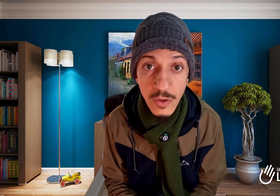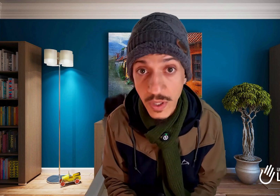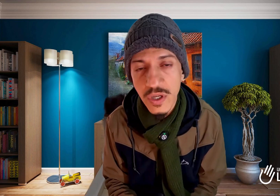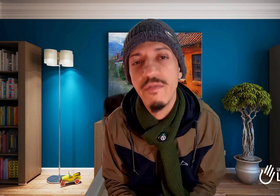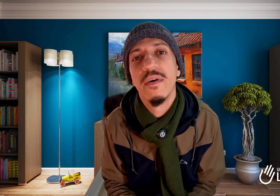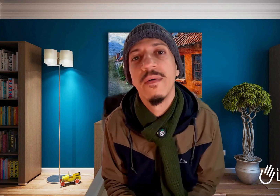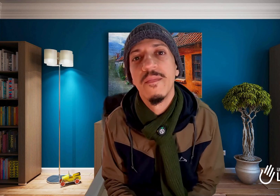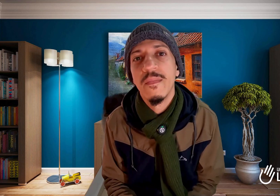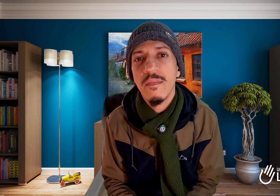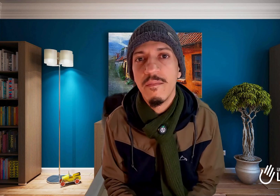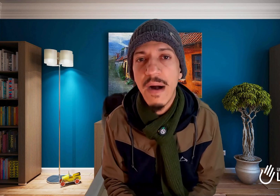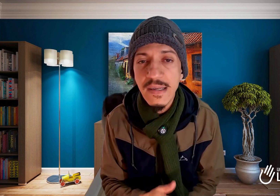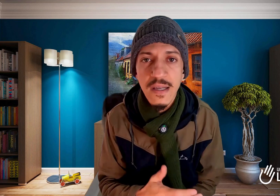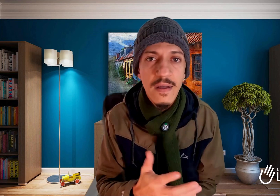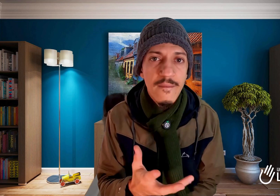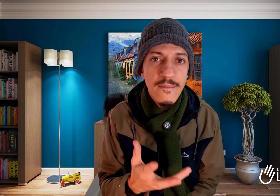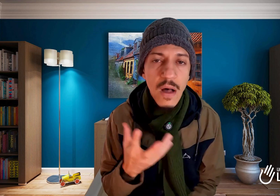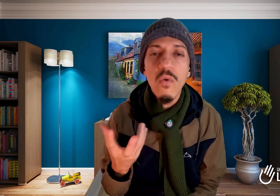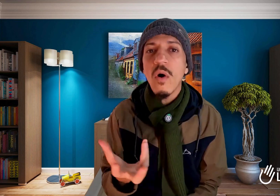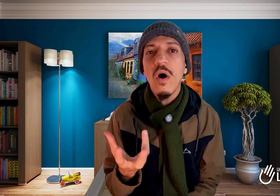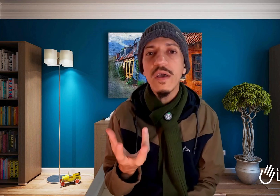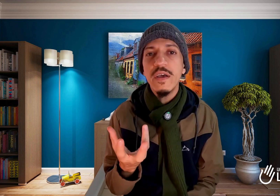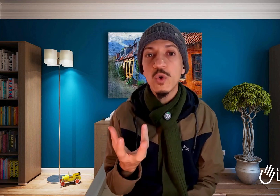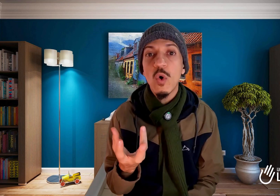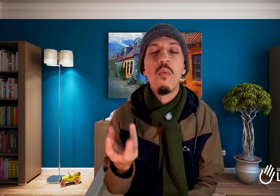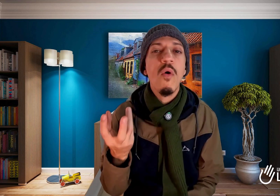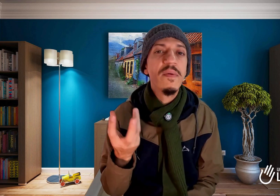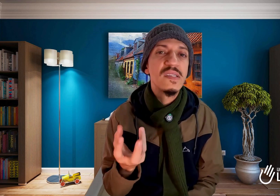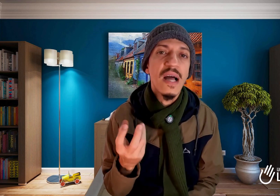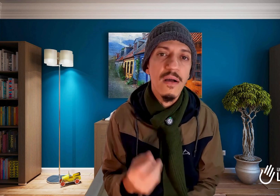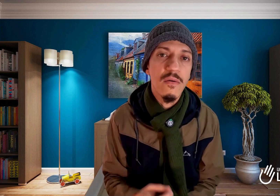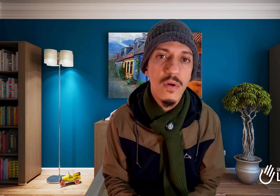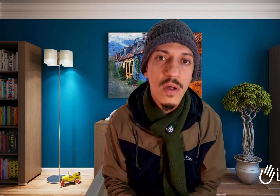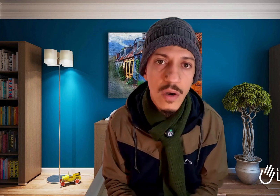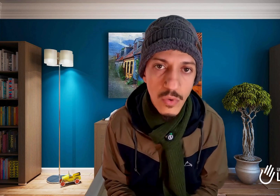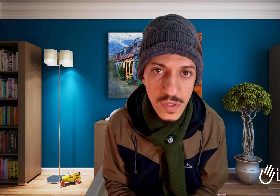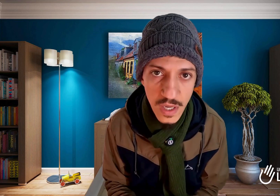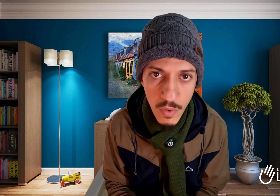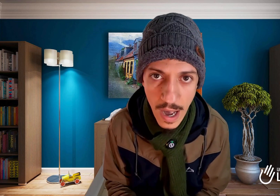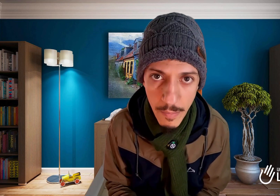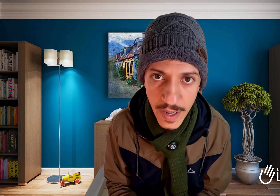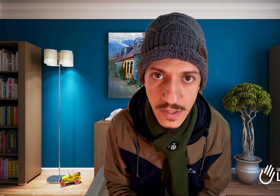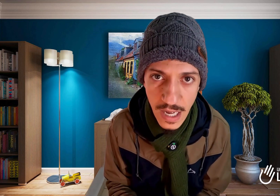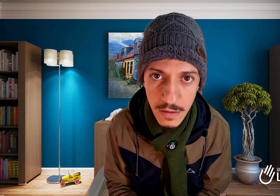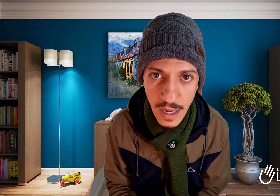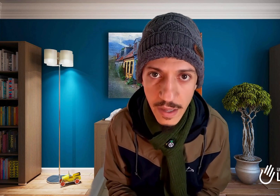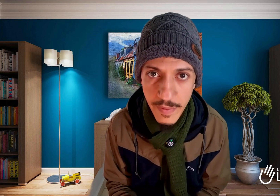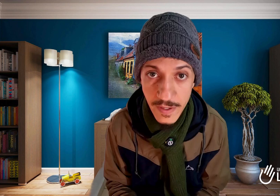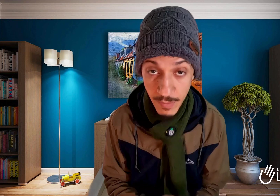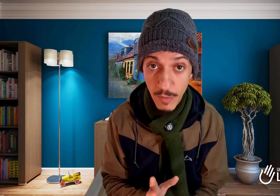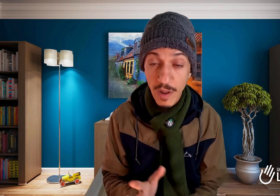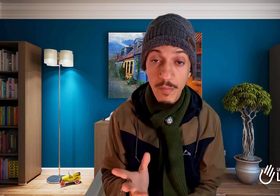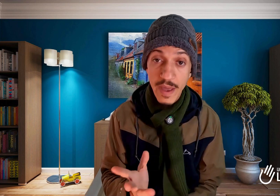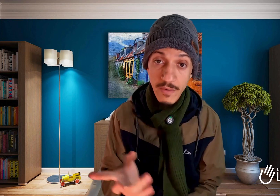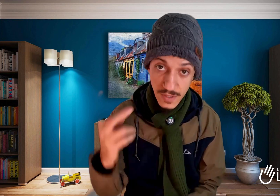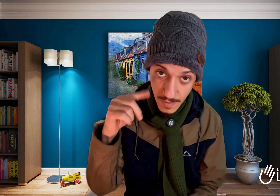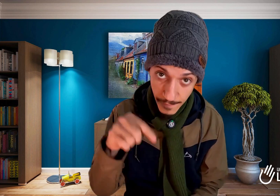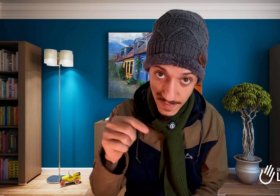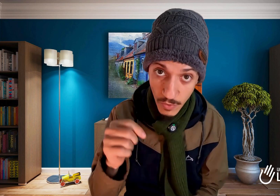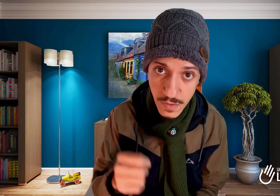intuitiva. Mas não coloque isso como um obstáculo no seu aprendizado da Libras. Bom, pelo menos não nos